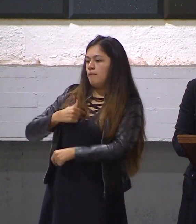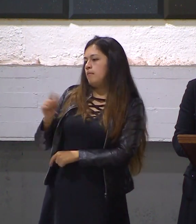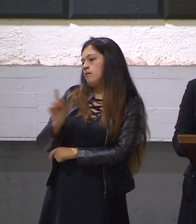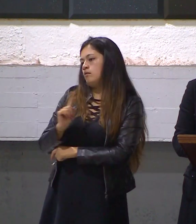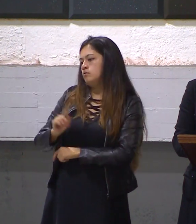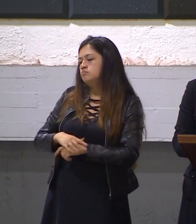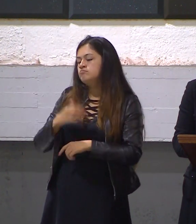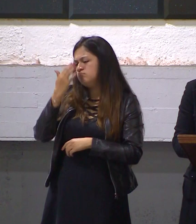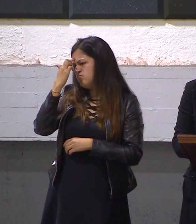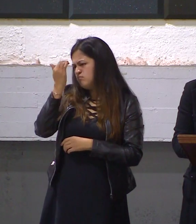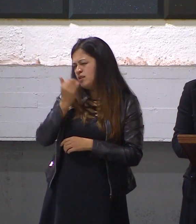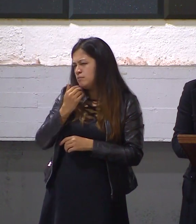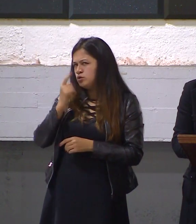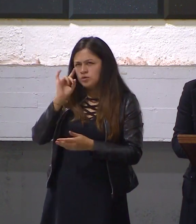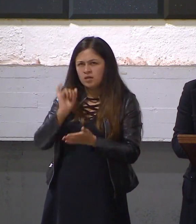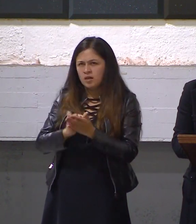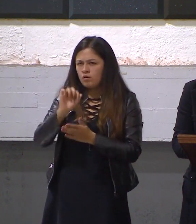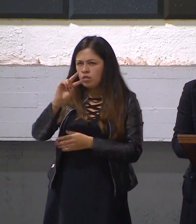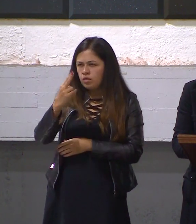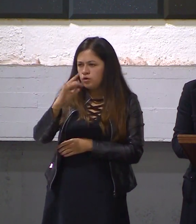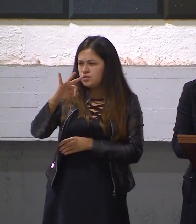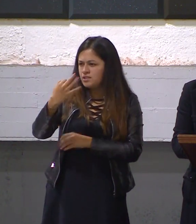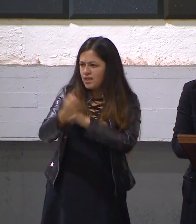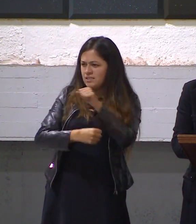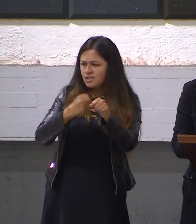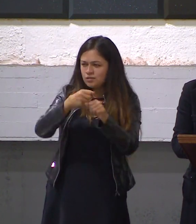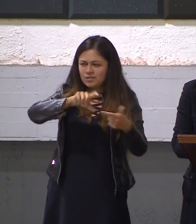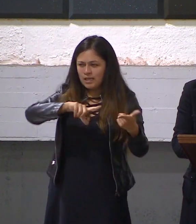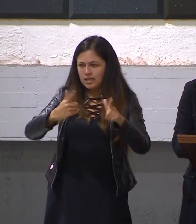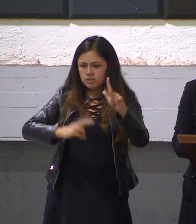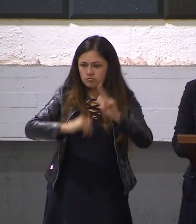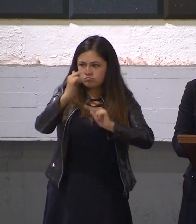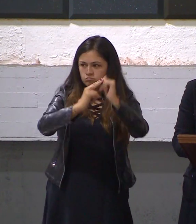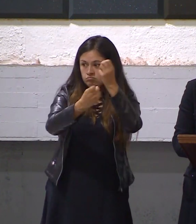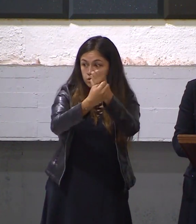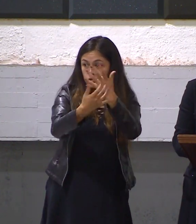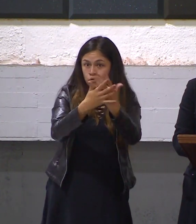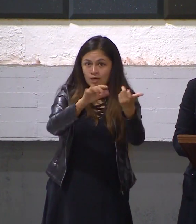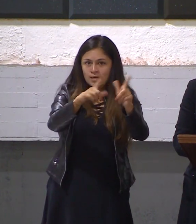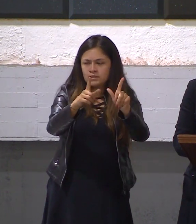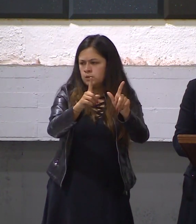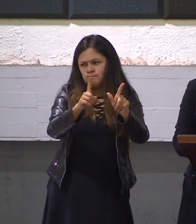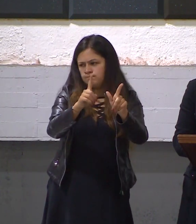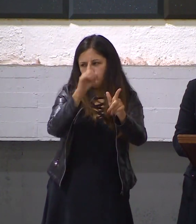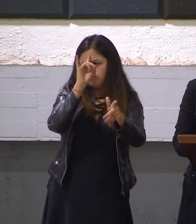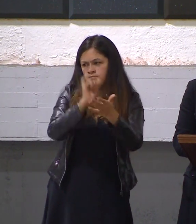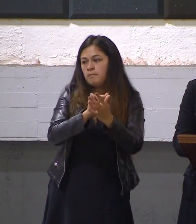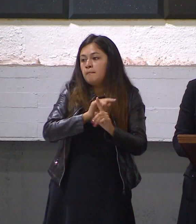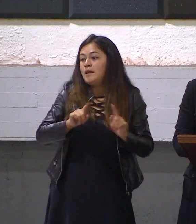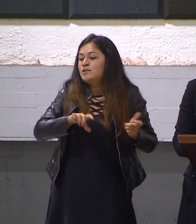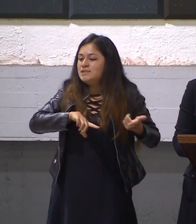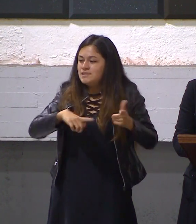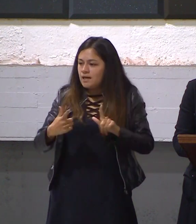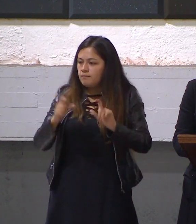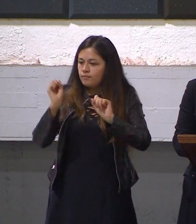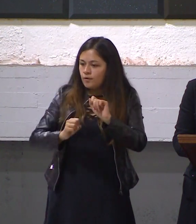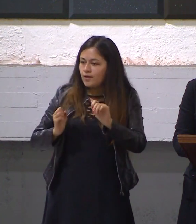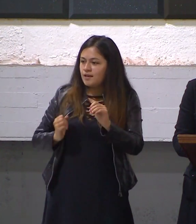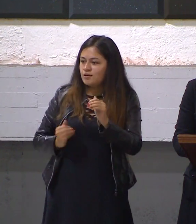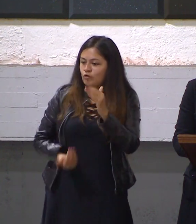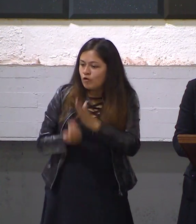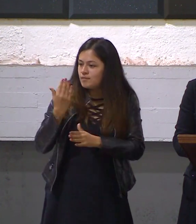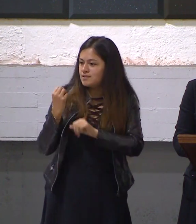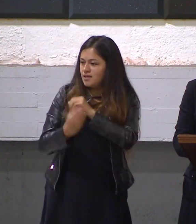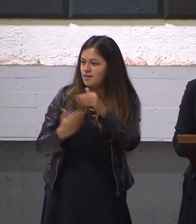en 34 años pero si quede proyectada para que se haga porque el recurso en este momento lo hay